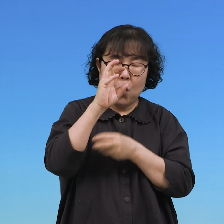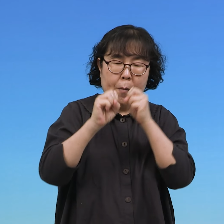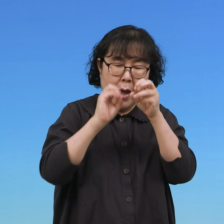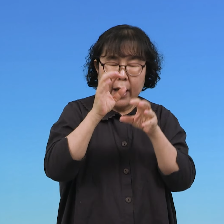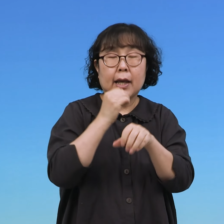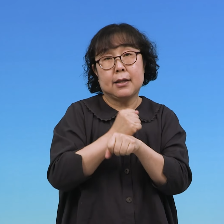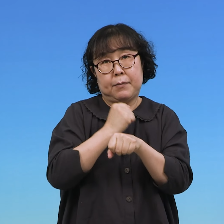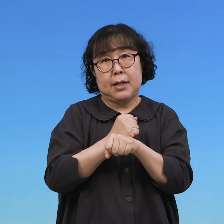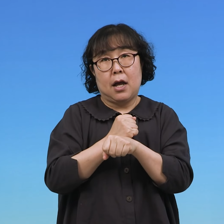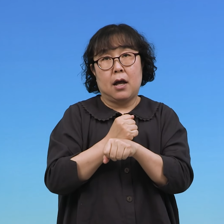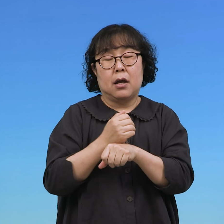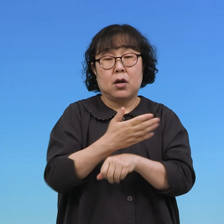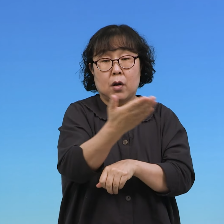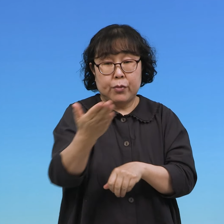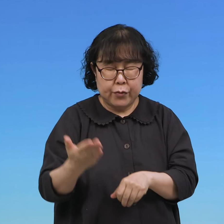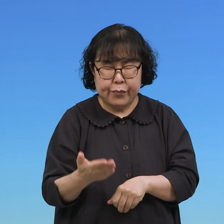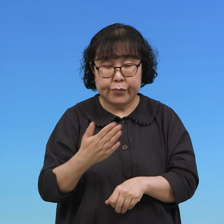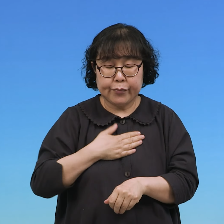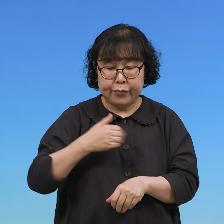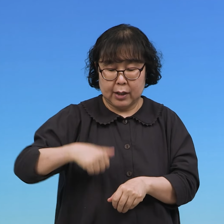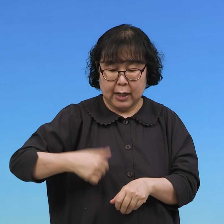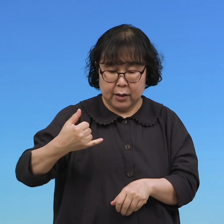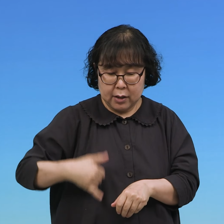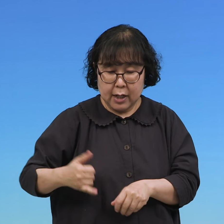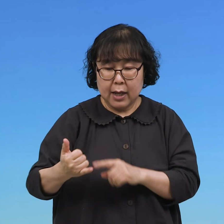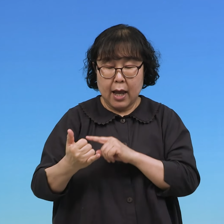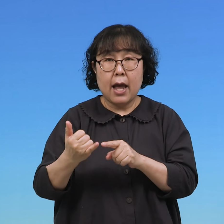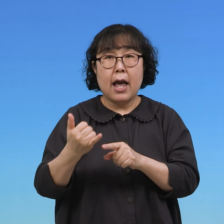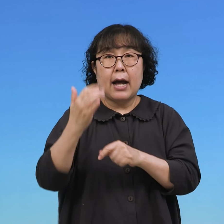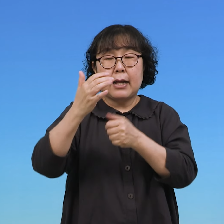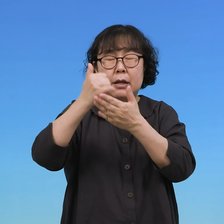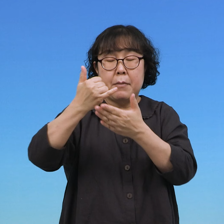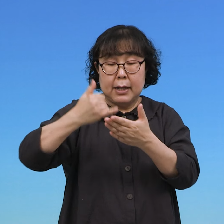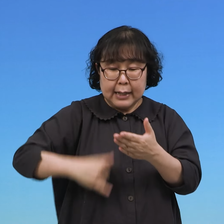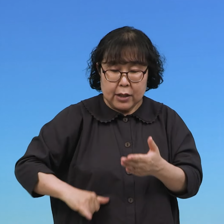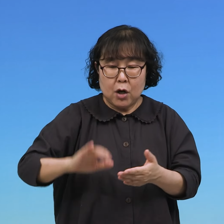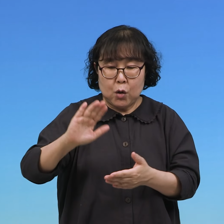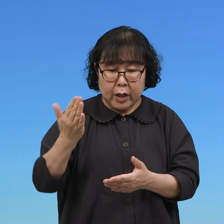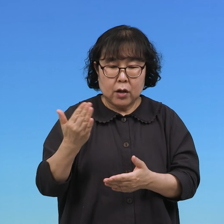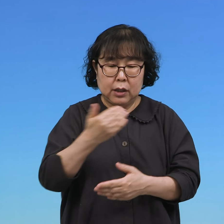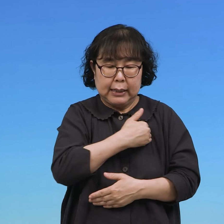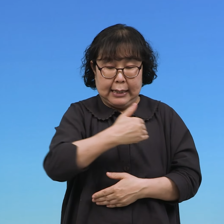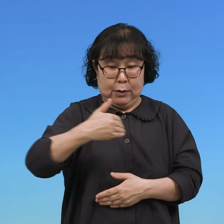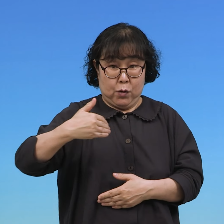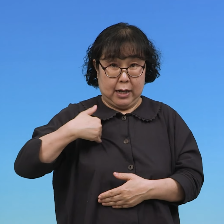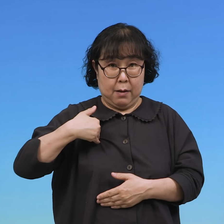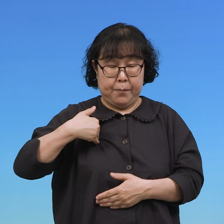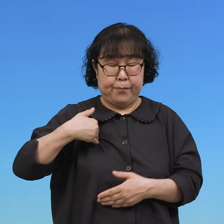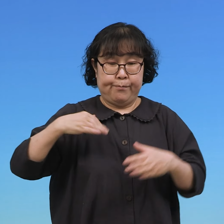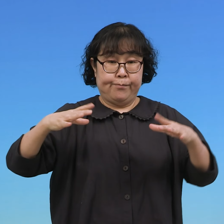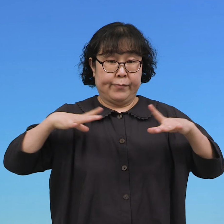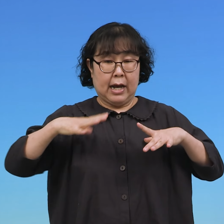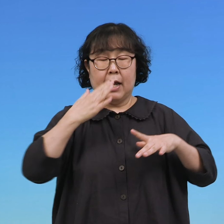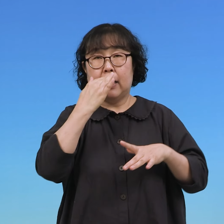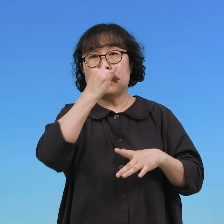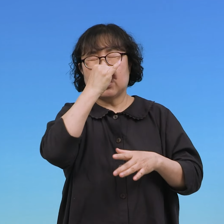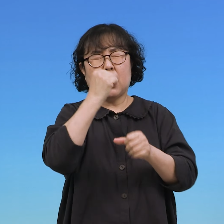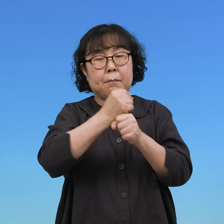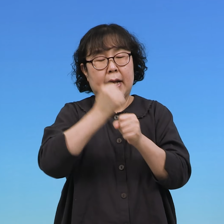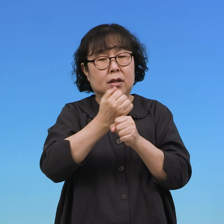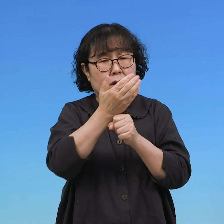여러분, 우리가 자녀들에게 그들이 하나님의 자녀된 것이 좀 긍지가 되도록 만들어 주자고요. 교회 다니는 게